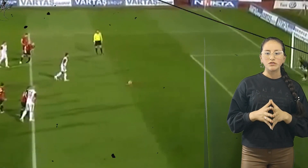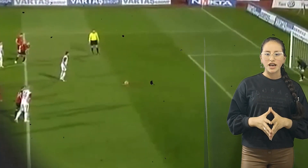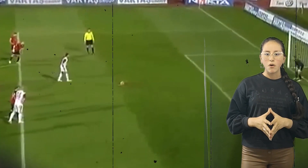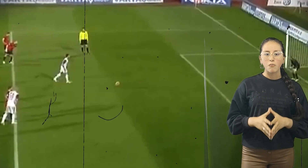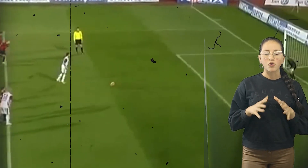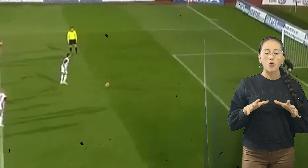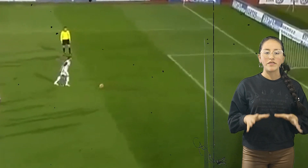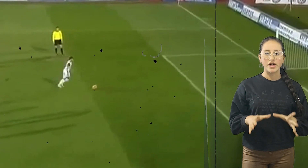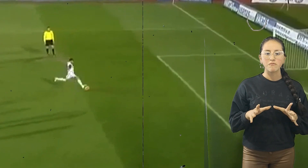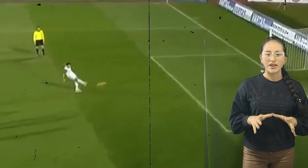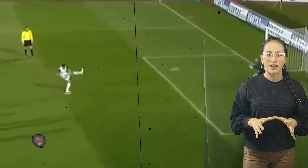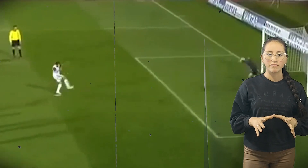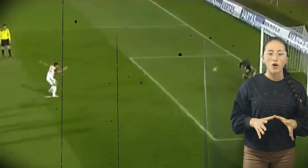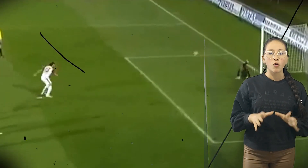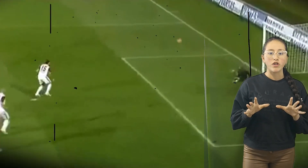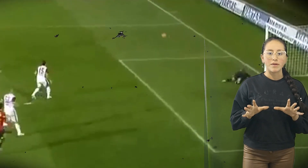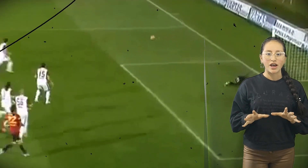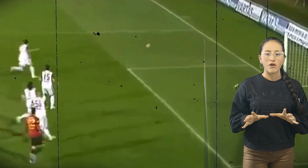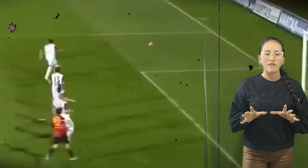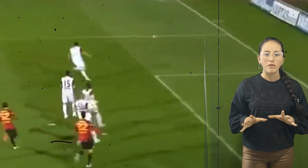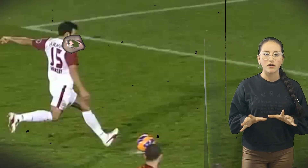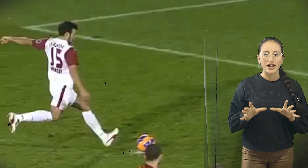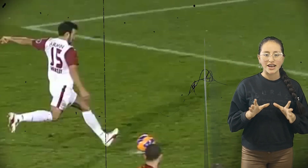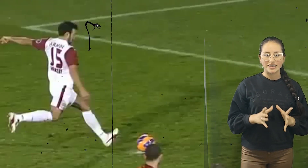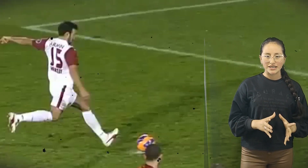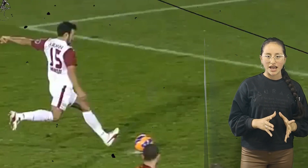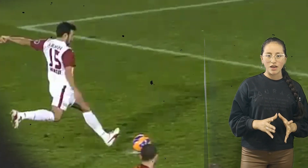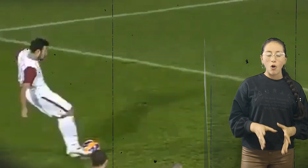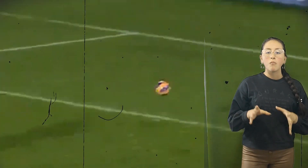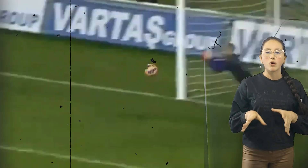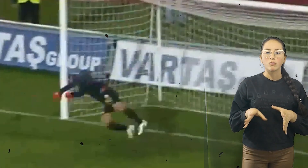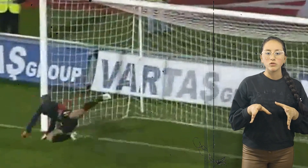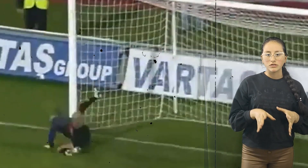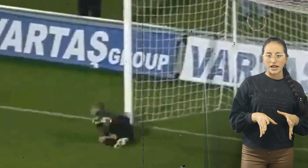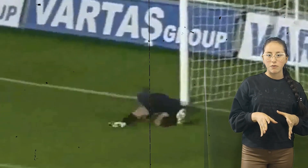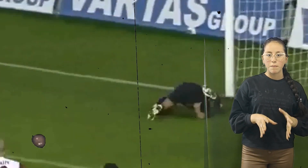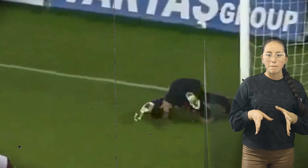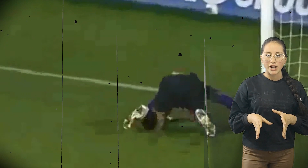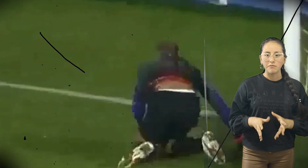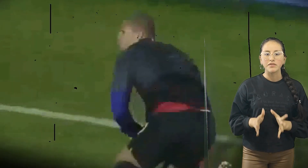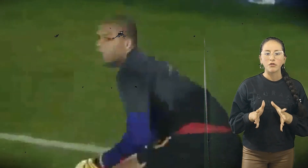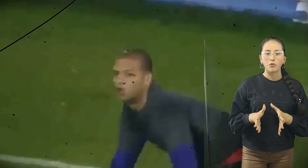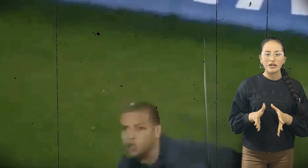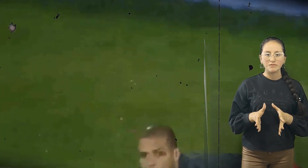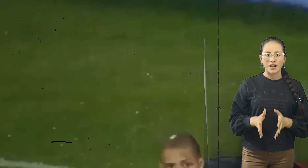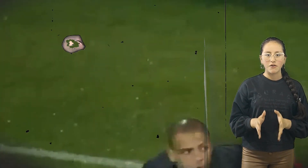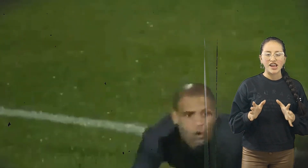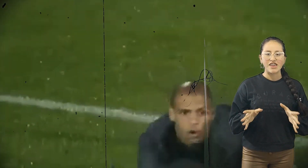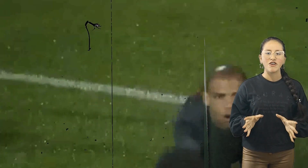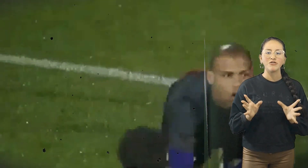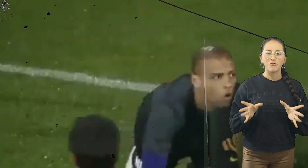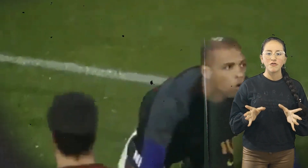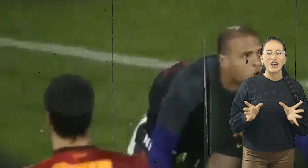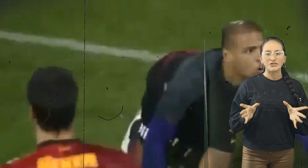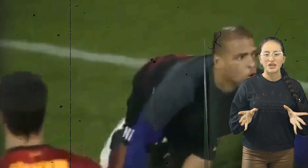ser expulsado por cometer un penal. Con el marcador a favor del Galatasaray por 1-0, Melo detuvo el disparo y